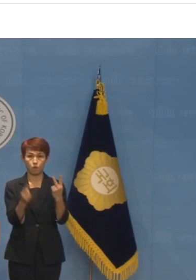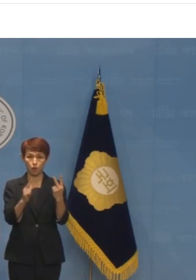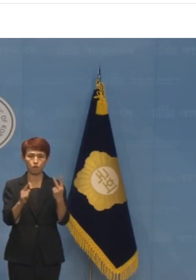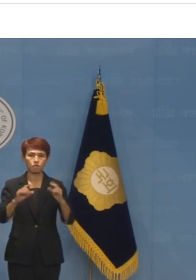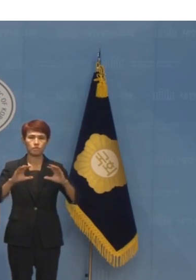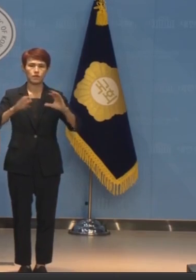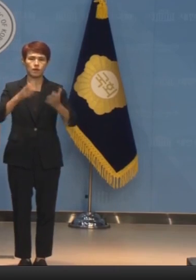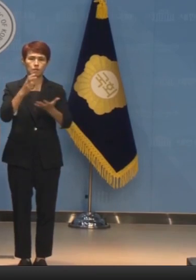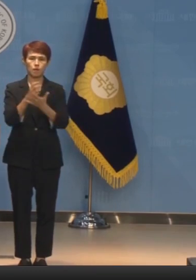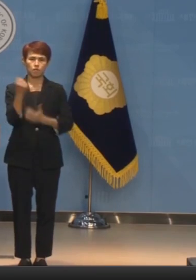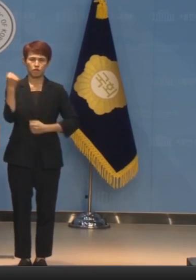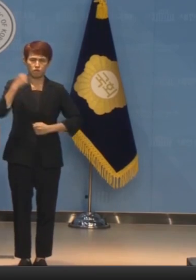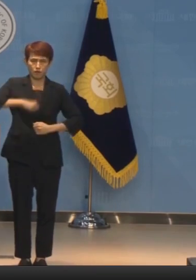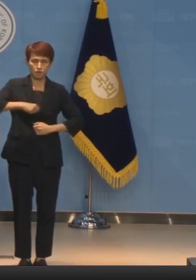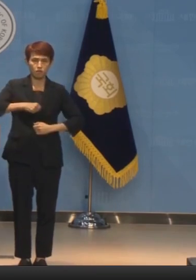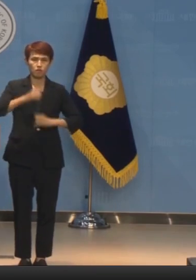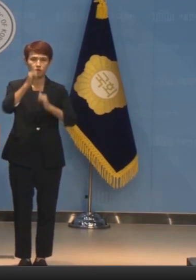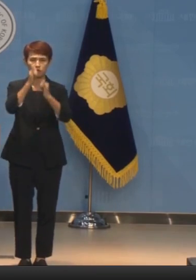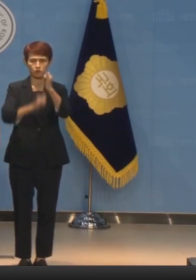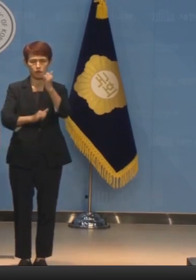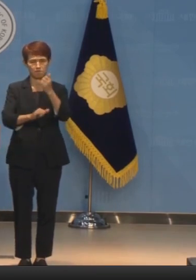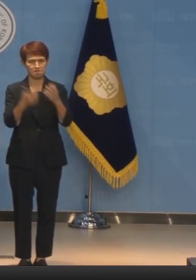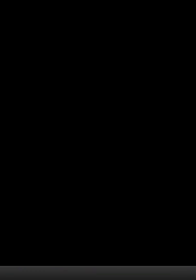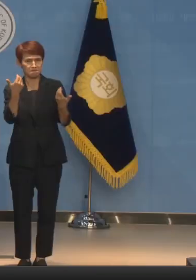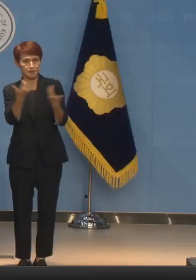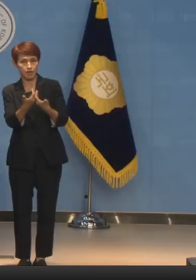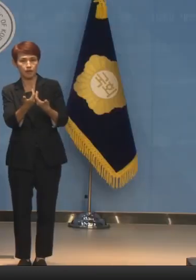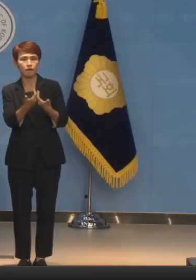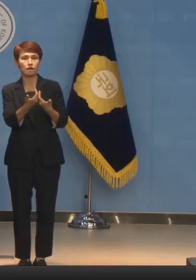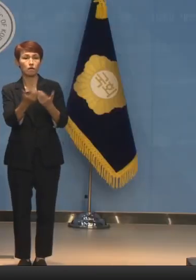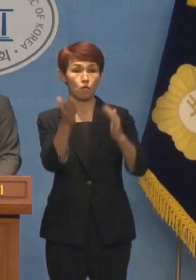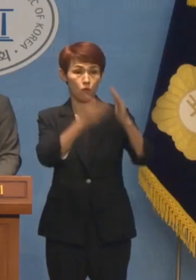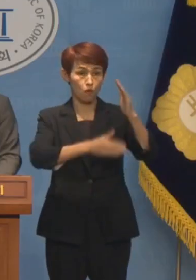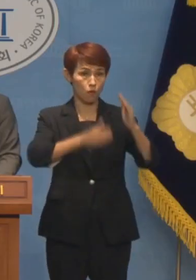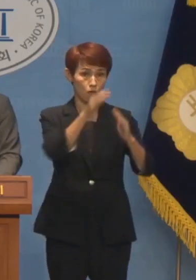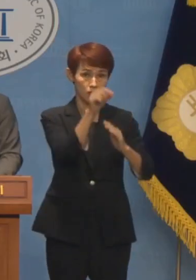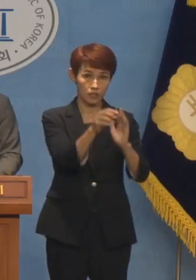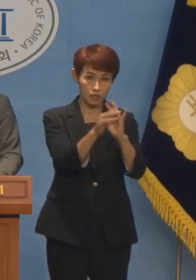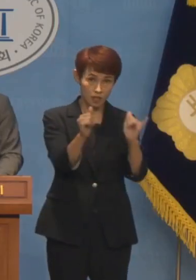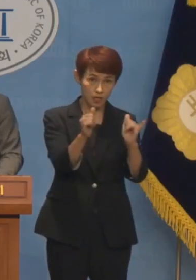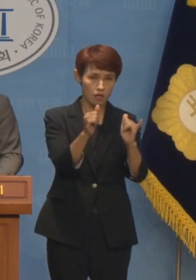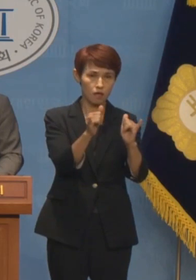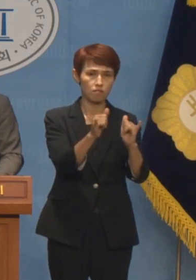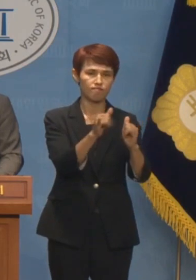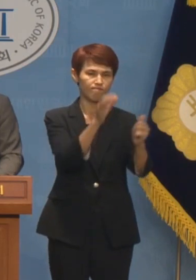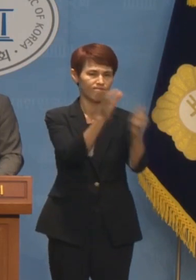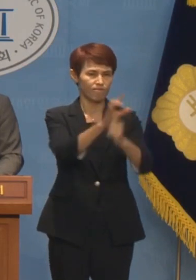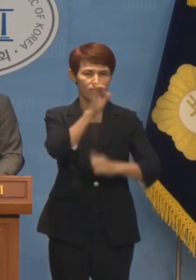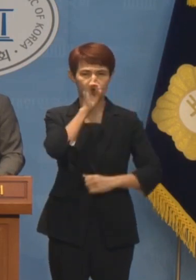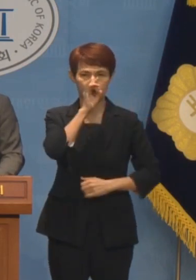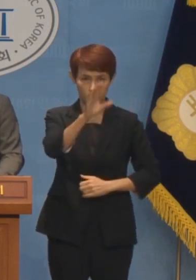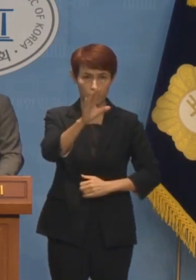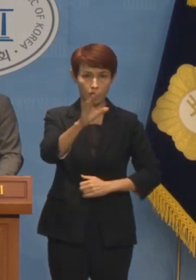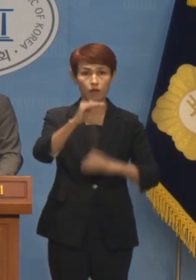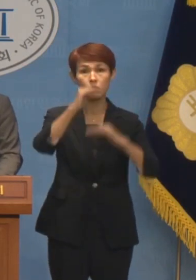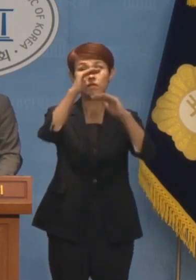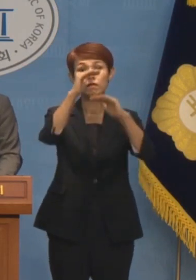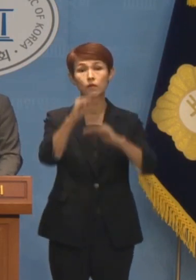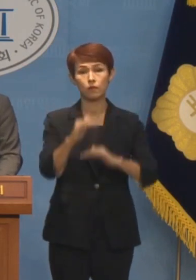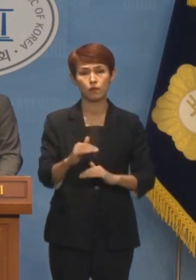반헌법적, 반역사적 인사들의 공직 진출을 원천 봉쇄하는